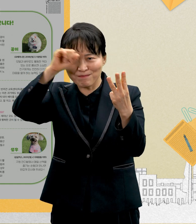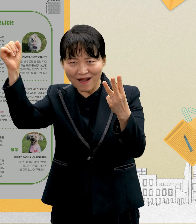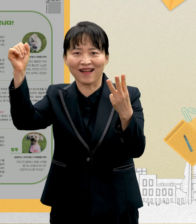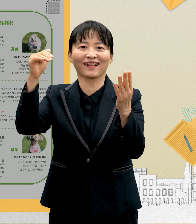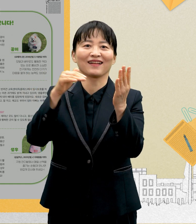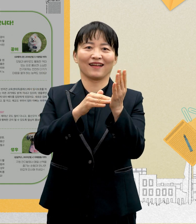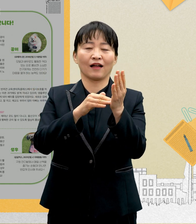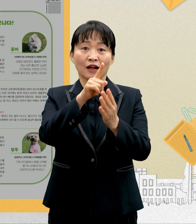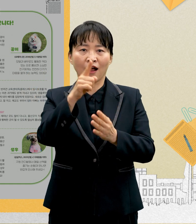최종 선발됐습니다.